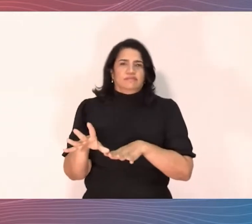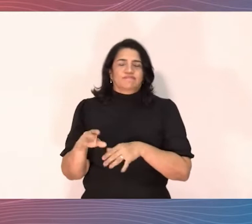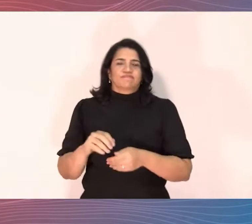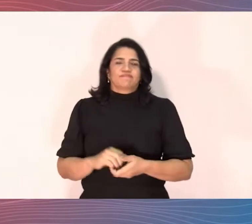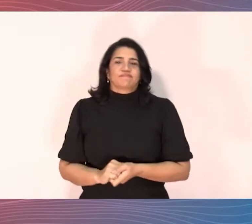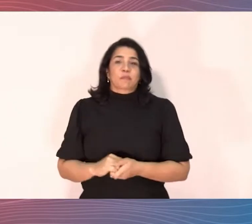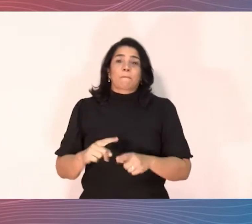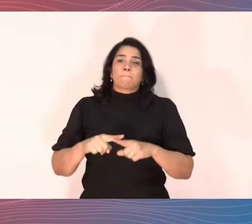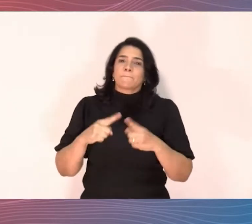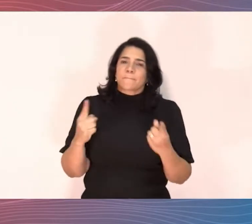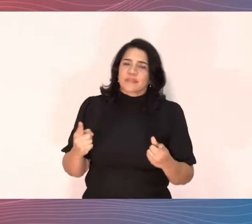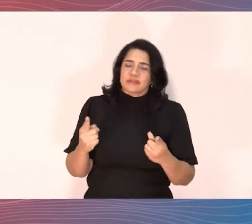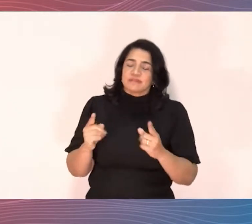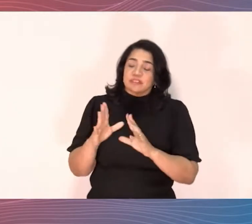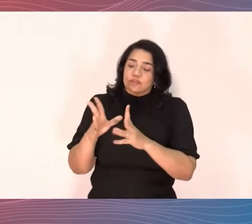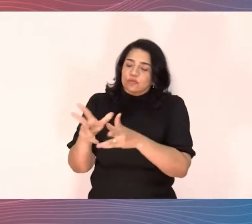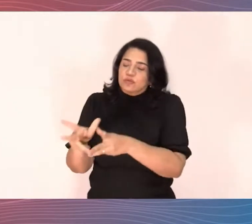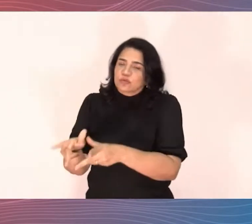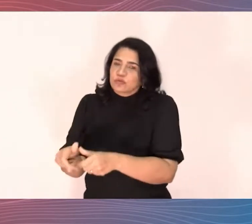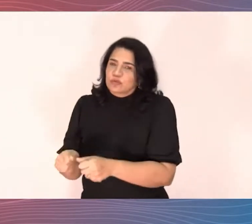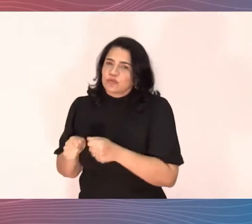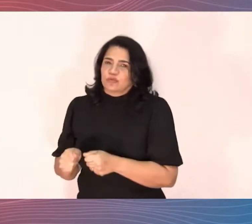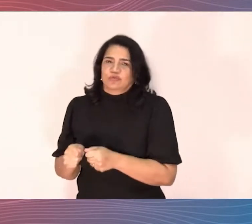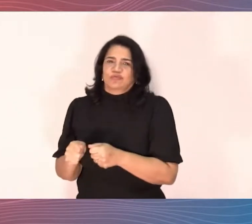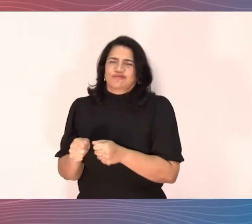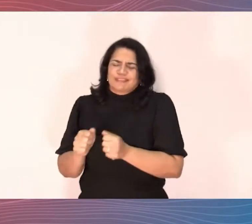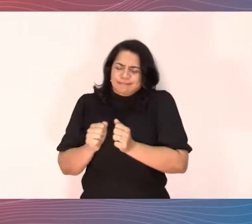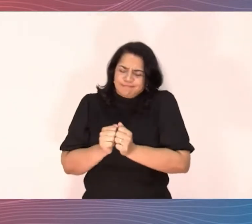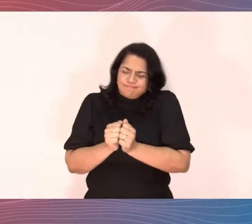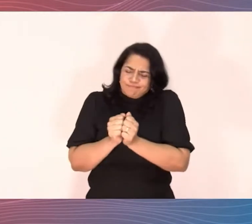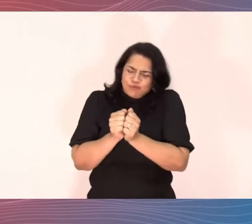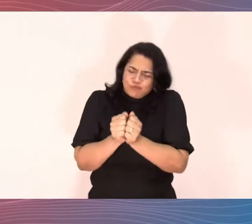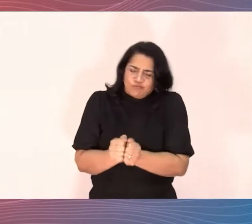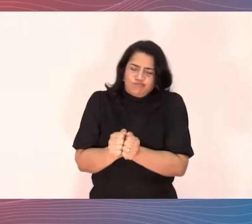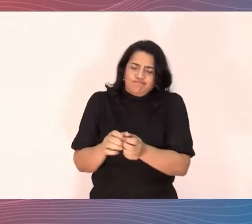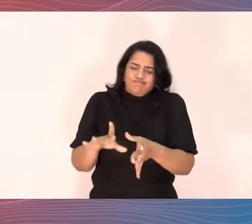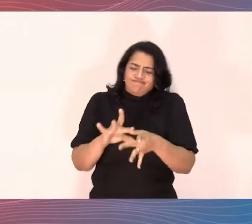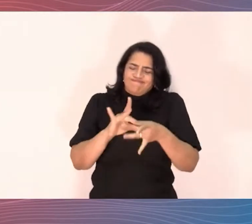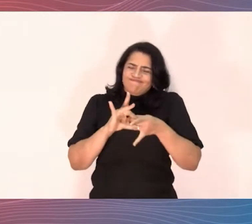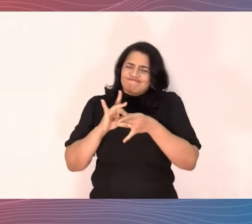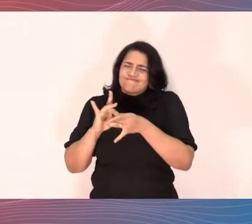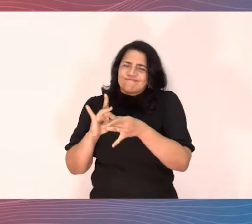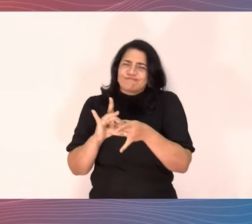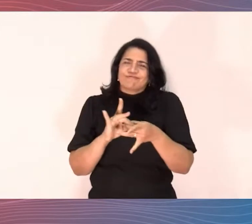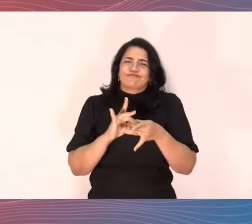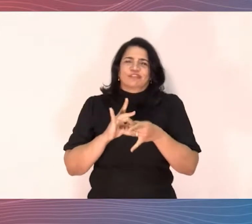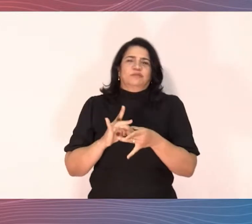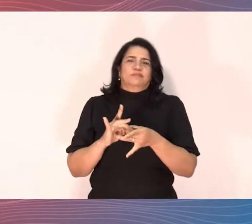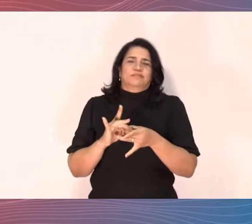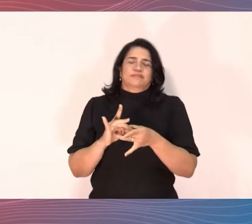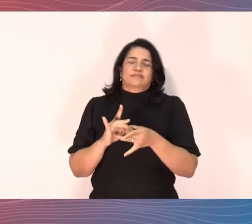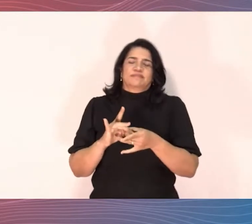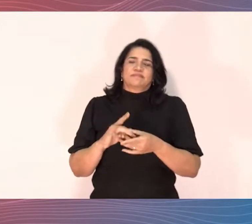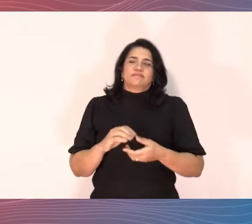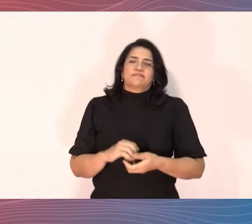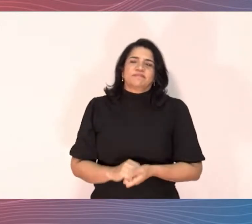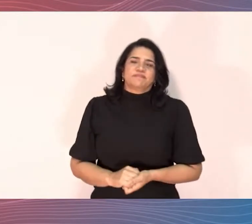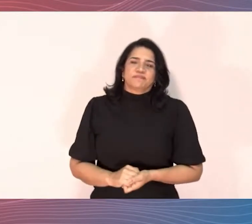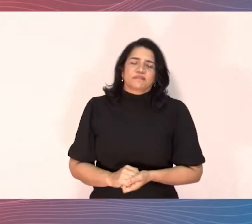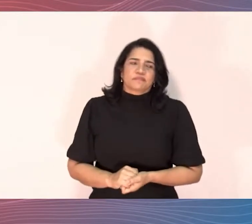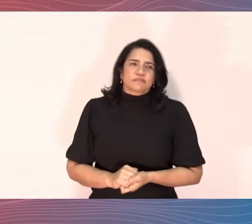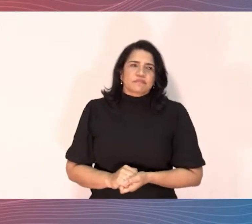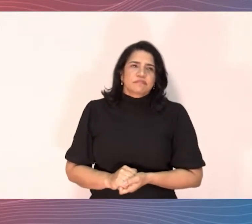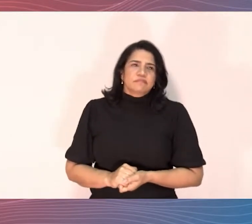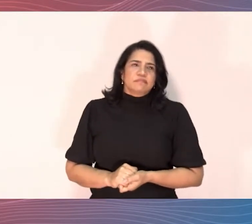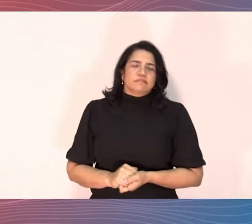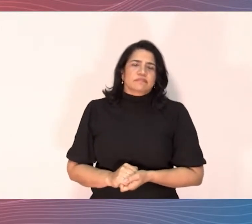Vou ler de novo. De quem todo o corpo bem ajustado e consolidado, pelo auxílio de toda junta, segundo a justa